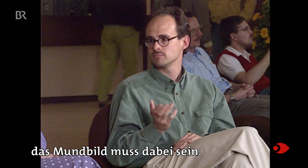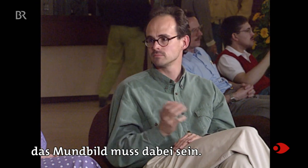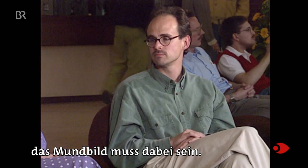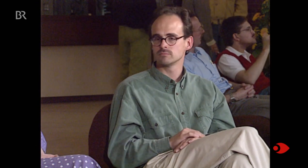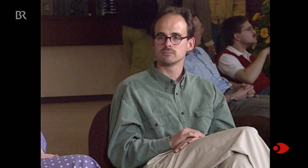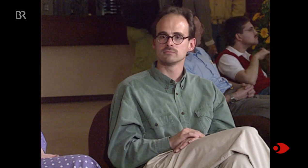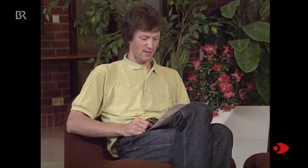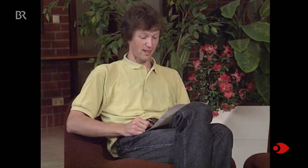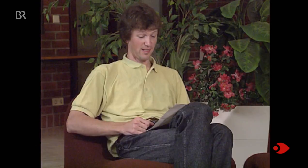sein.